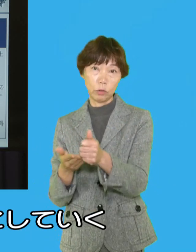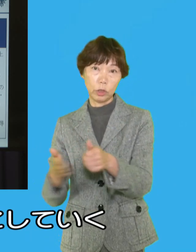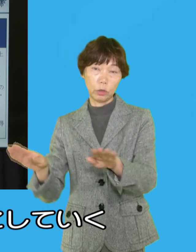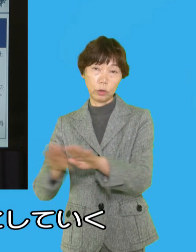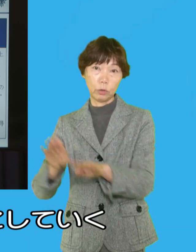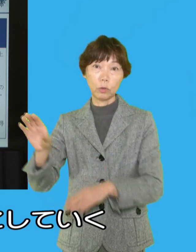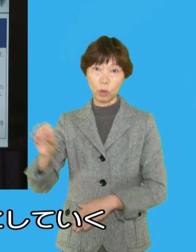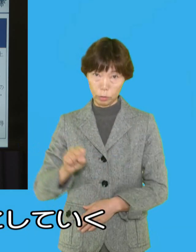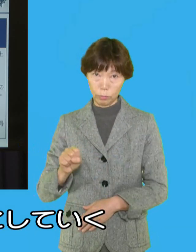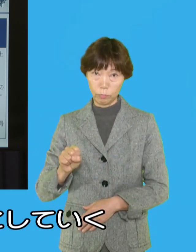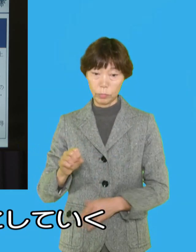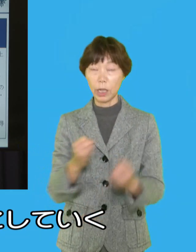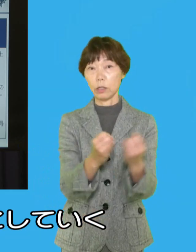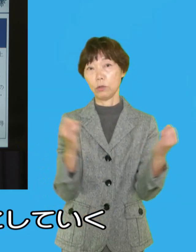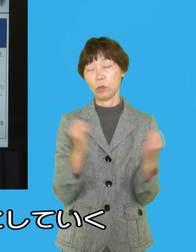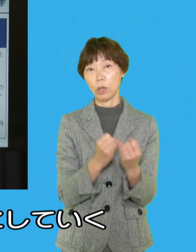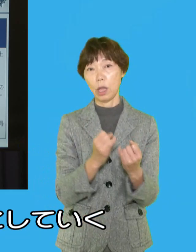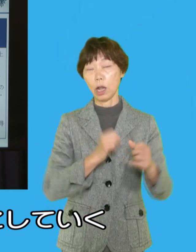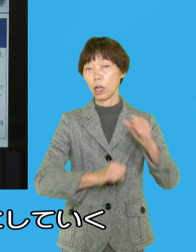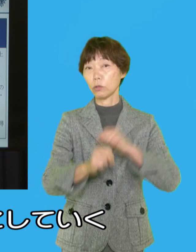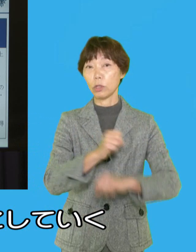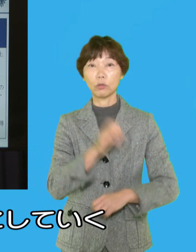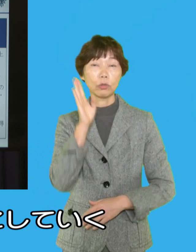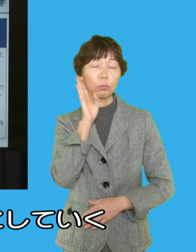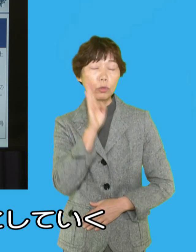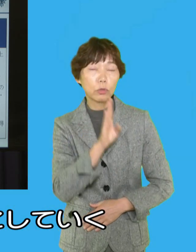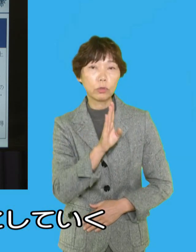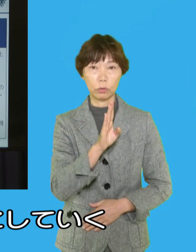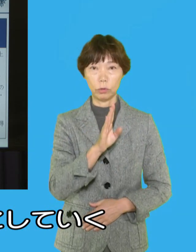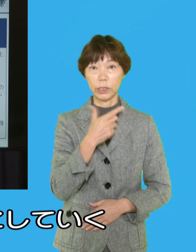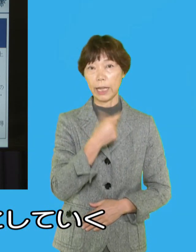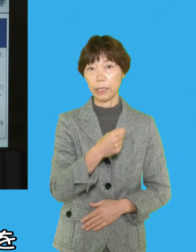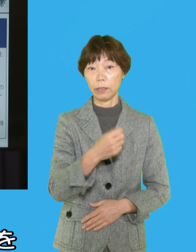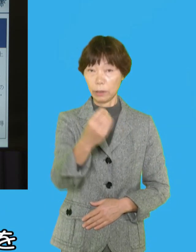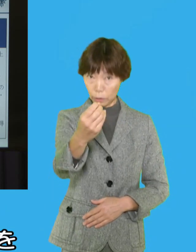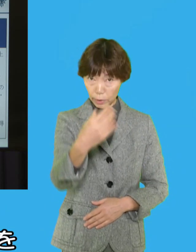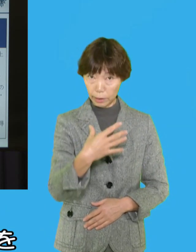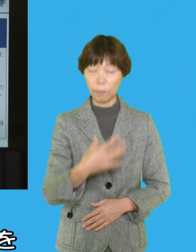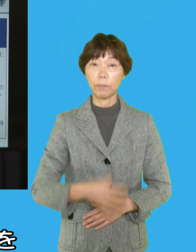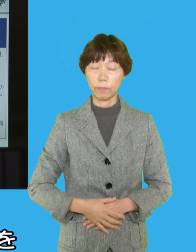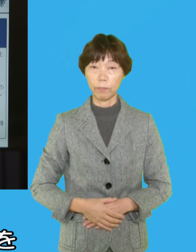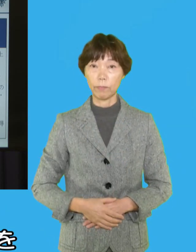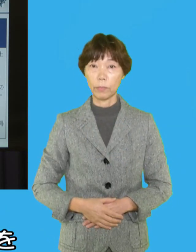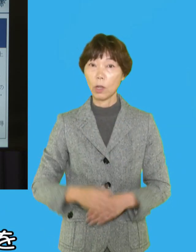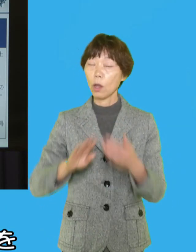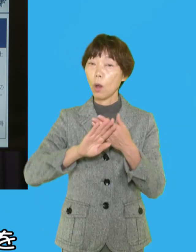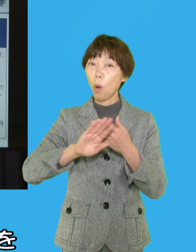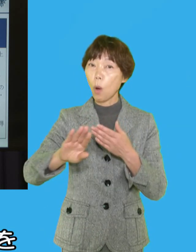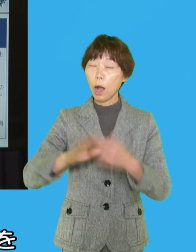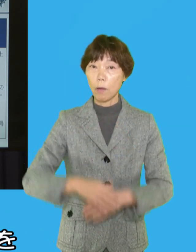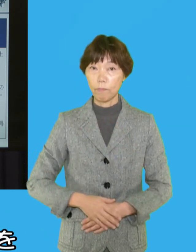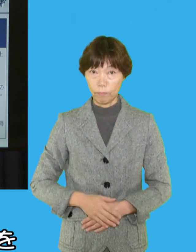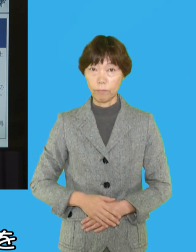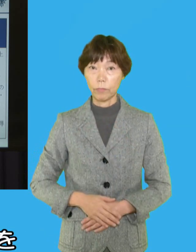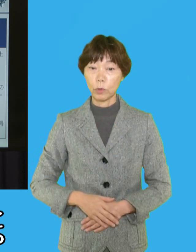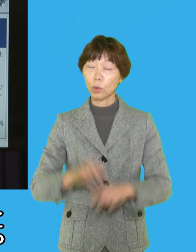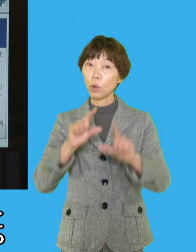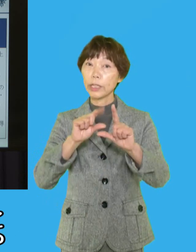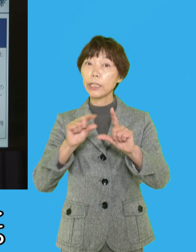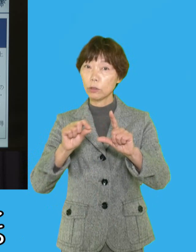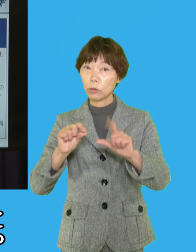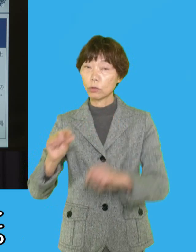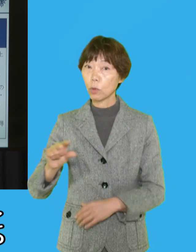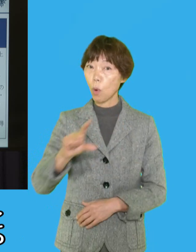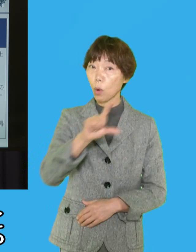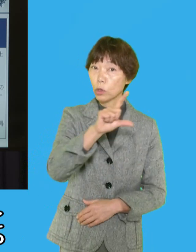この女性を活躍しやすい環境にしていくみたいな話を先ほどされていたんですけれども、なんかそれ以外にその女性 この役職者比率を向上